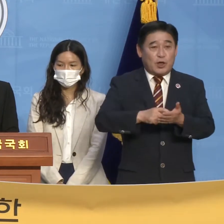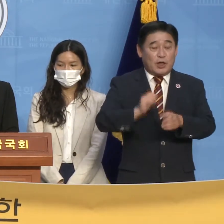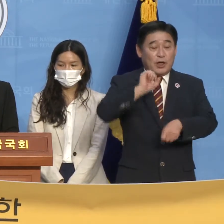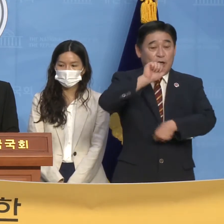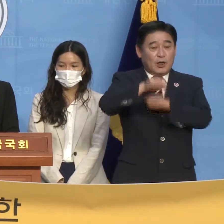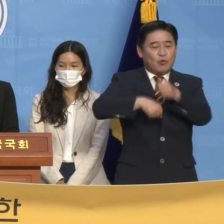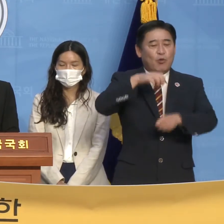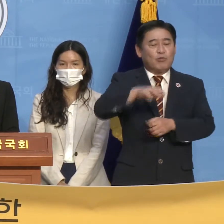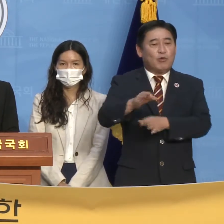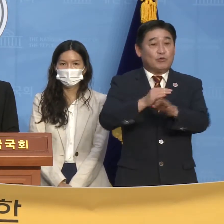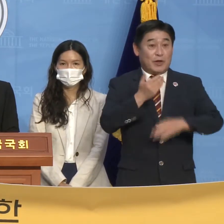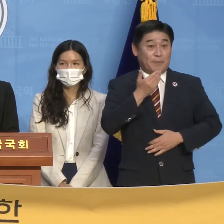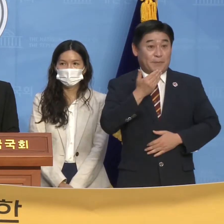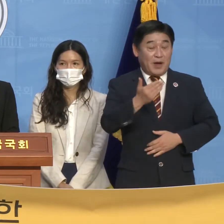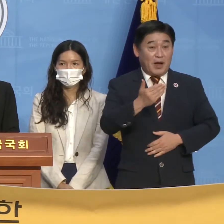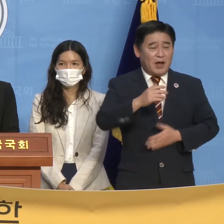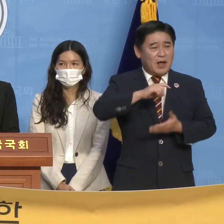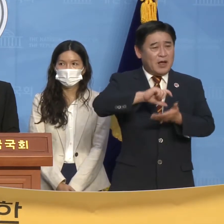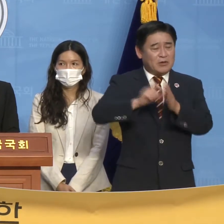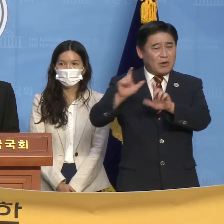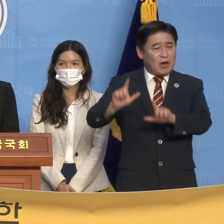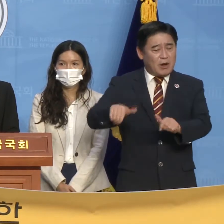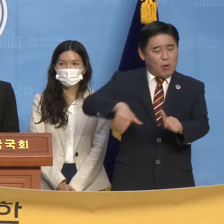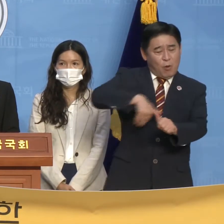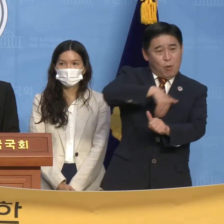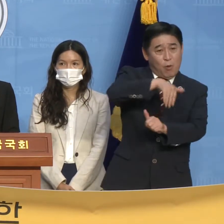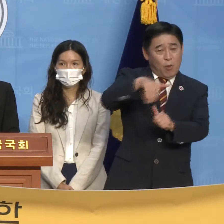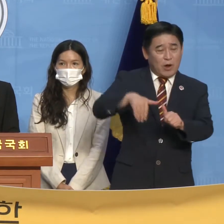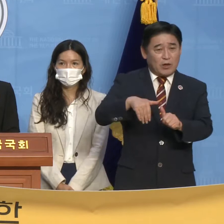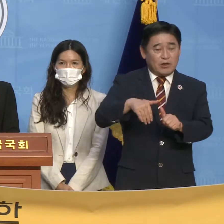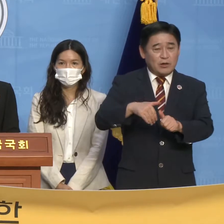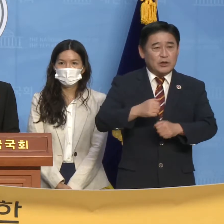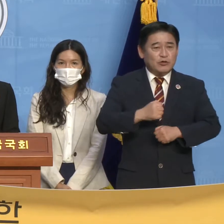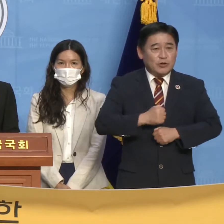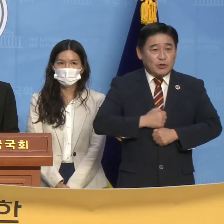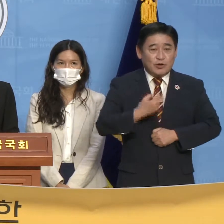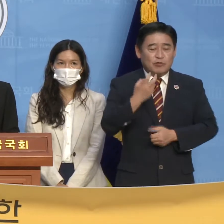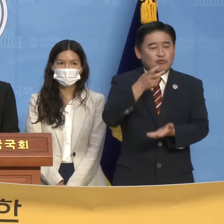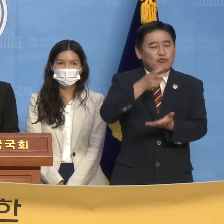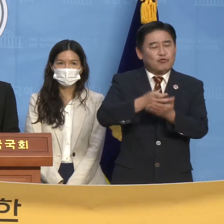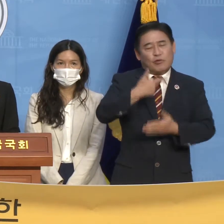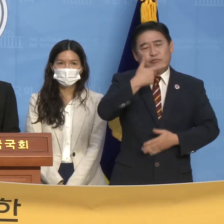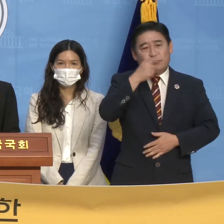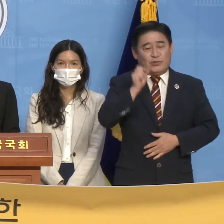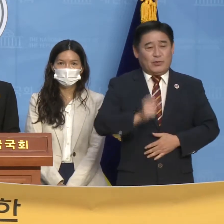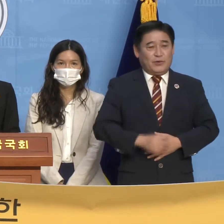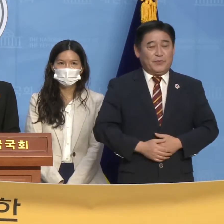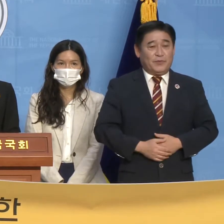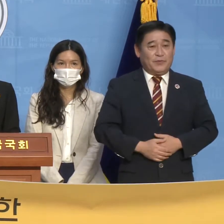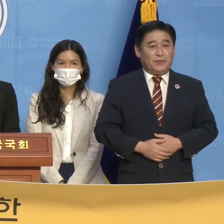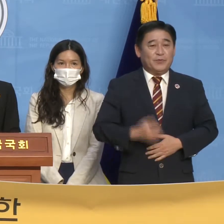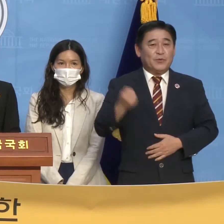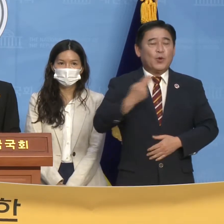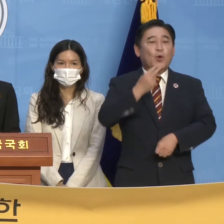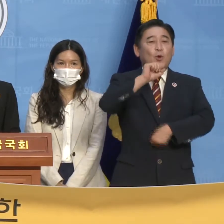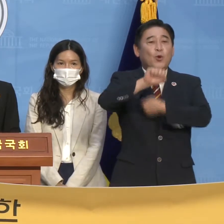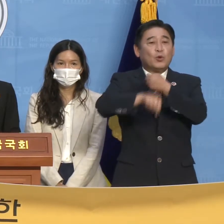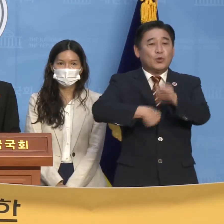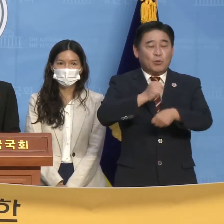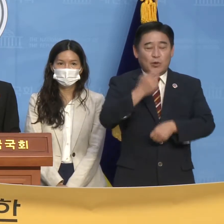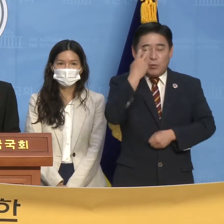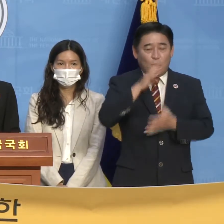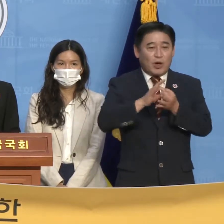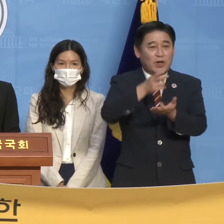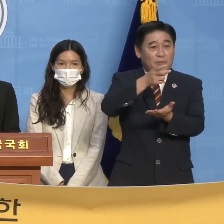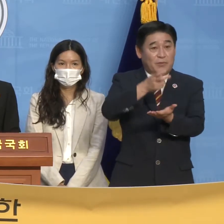수 있고 적정한 서식 환경 등 준수해야 할 규정은 미흡합니다. 또한 야생동물 보호 및 관리에